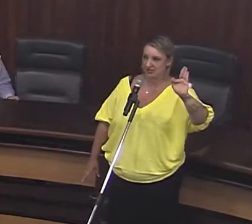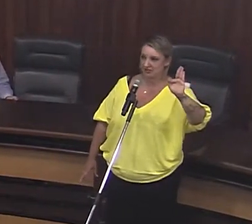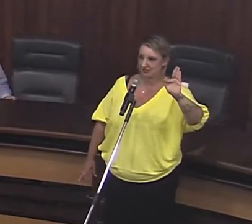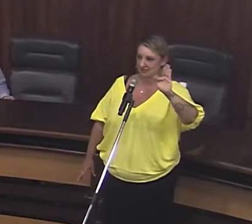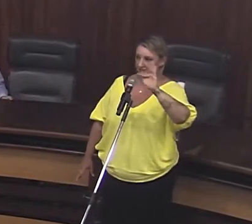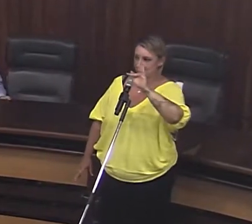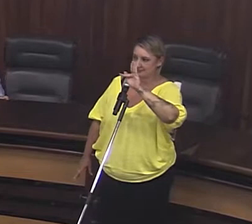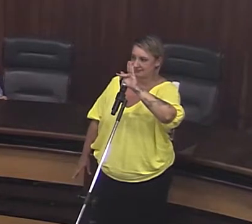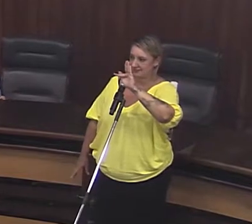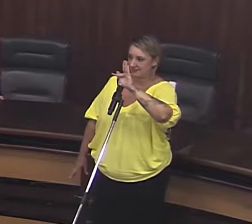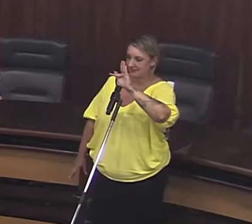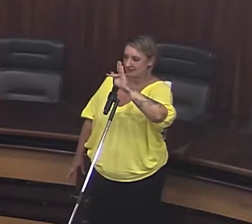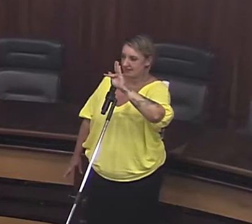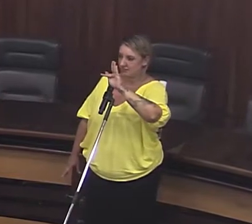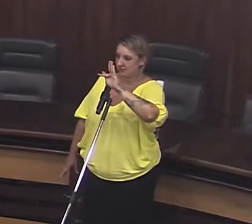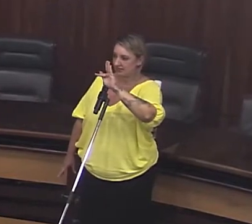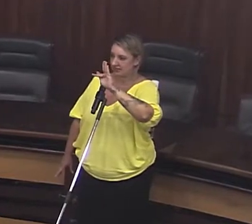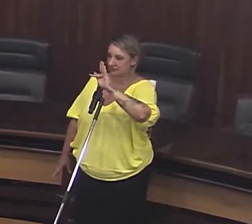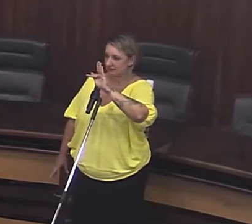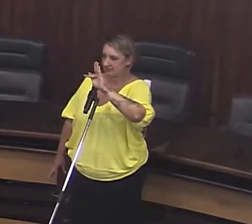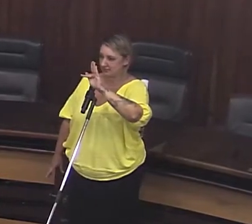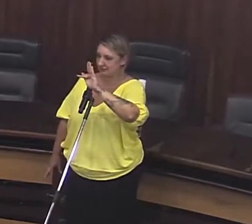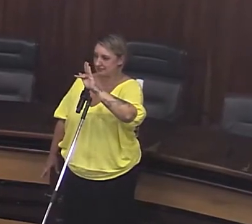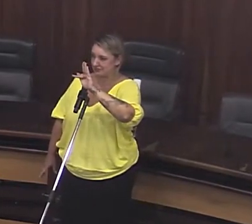Joinha. E aí, pequeno? Tá difícil?